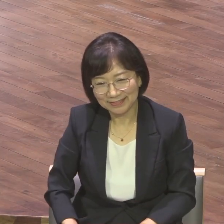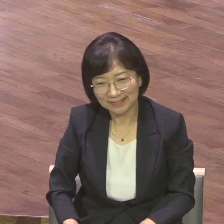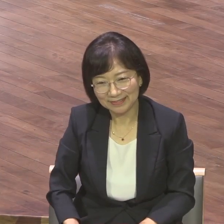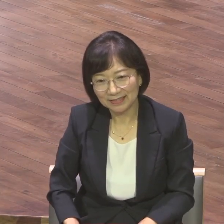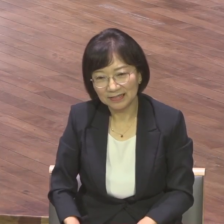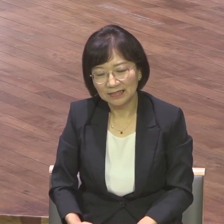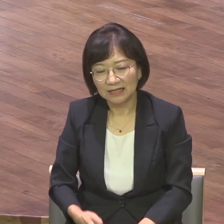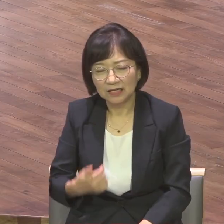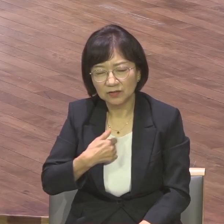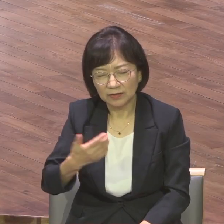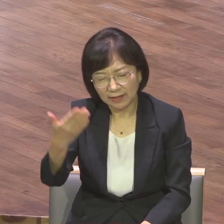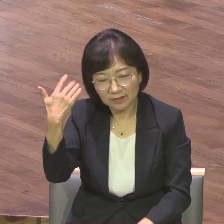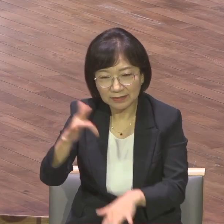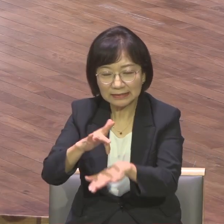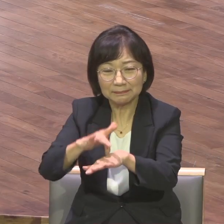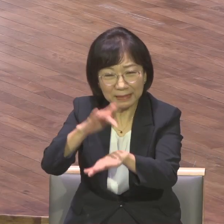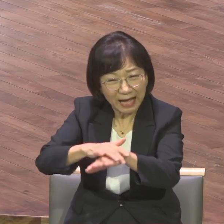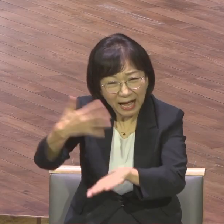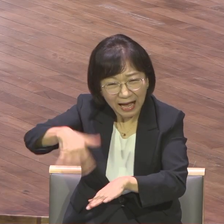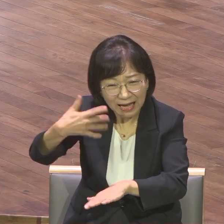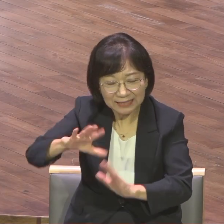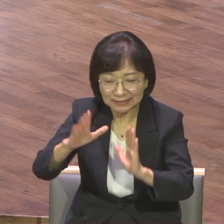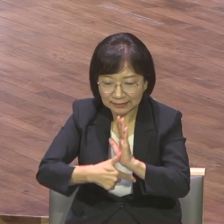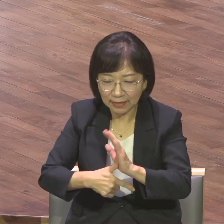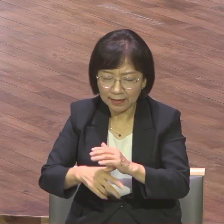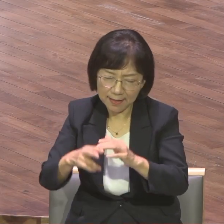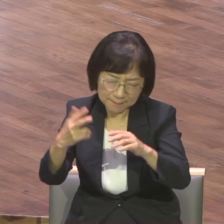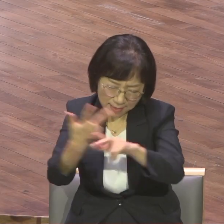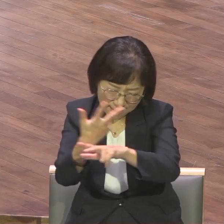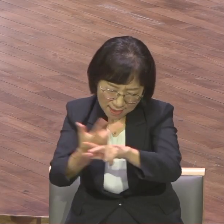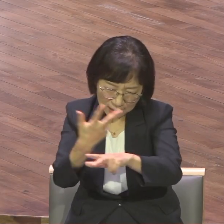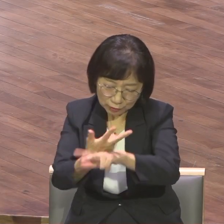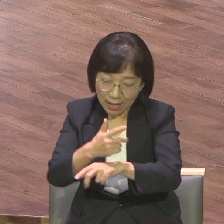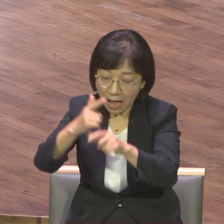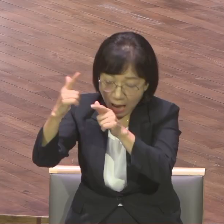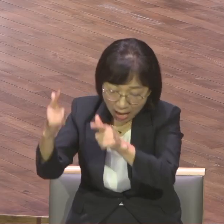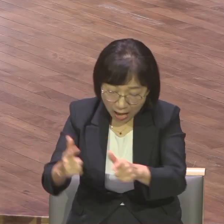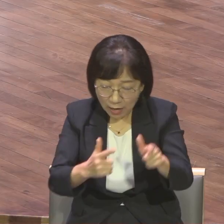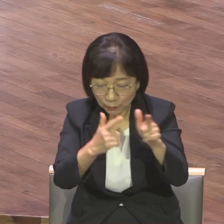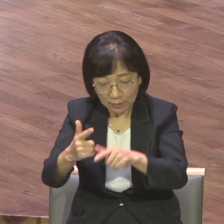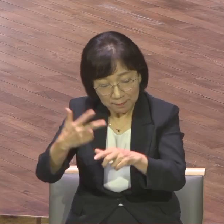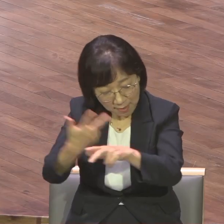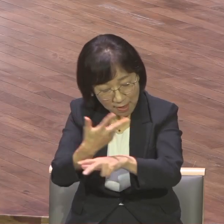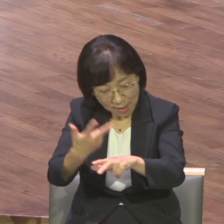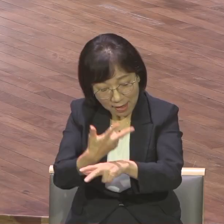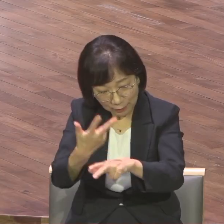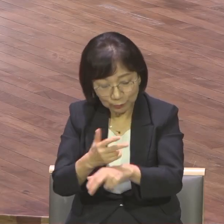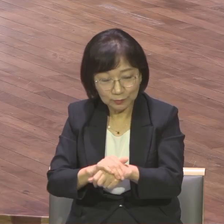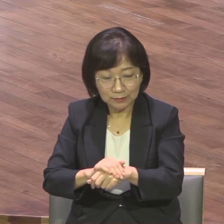내내 들었어요. 한 주간 내내 들었다니까. 한동안 한 3년을